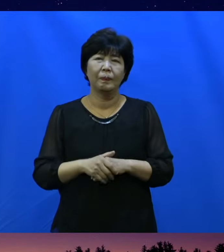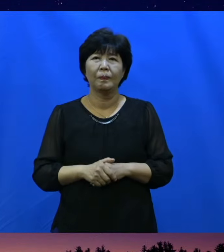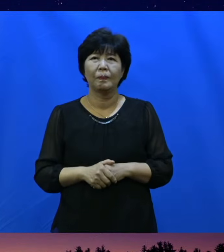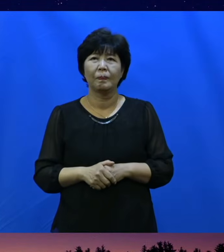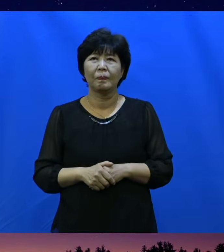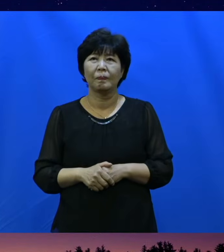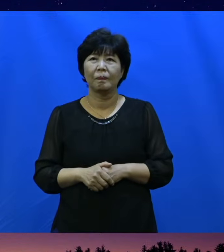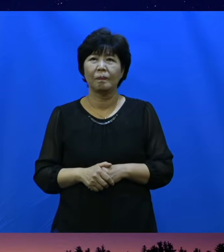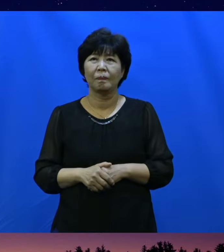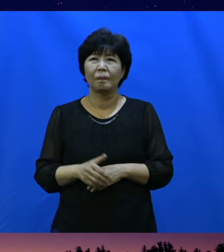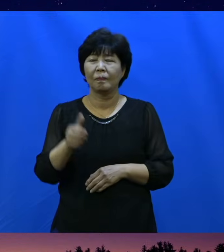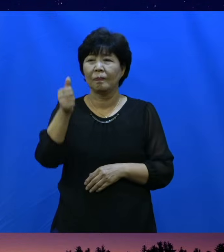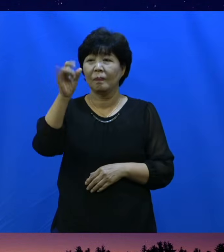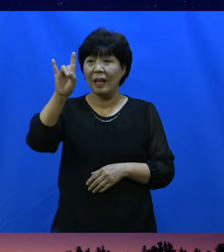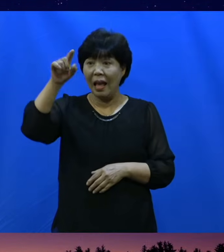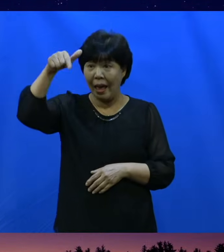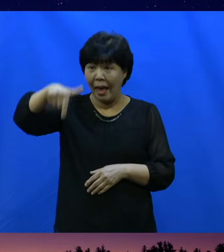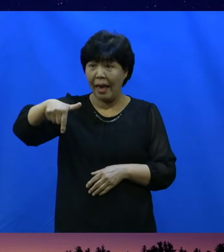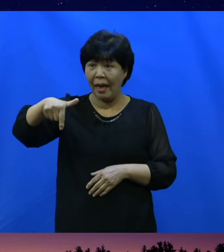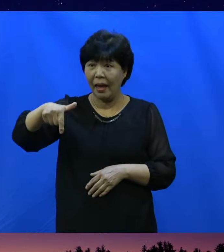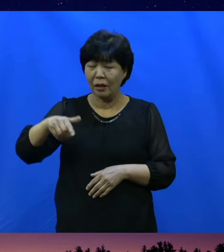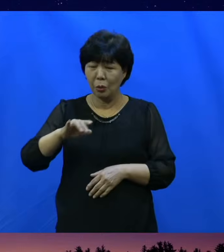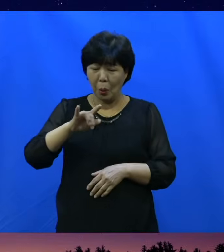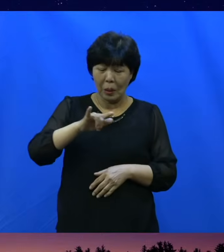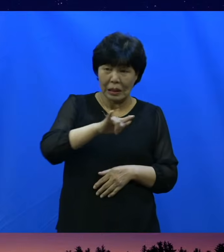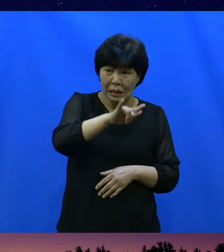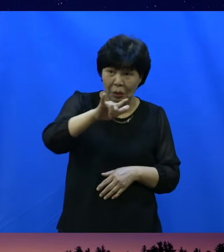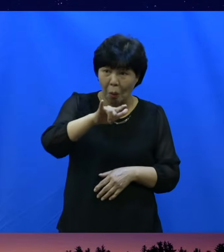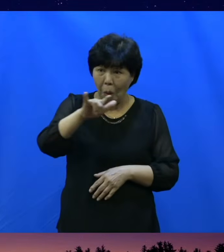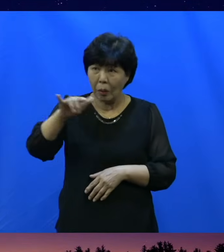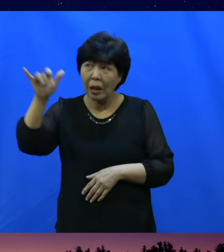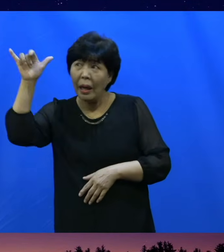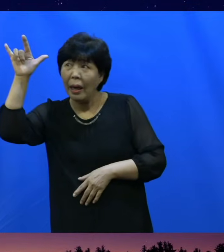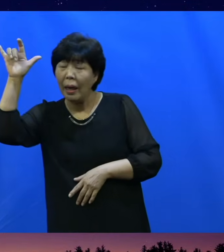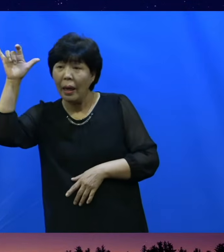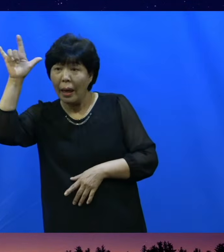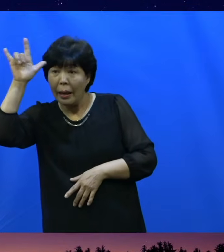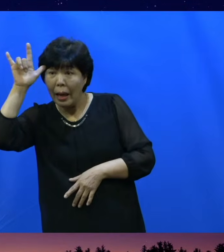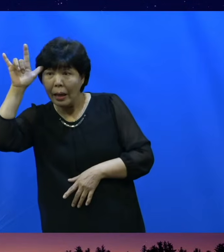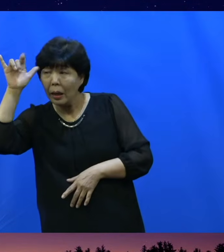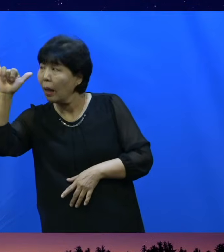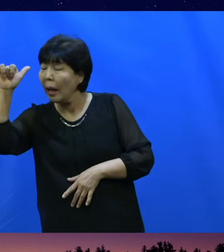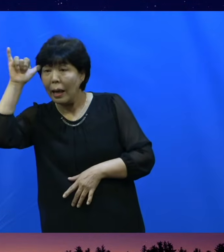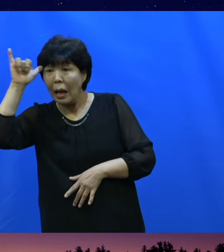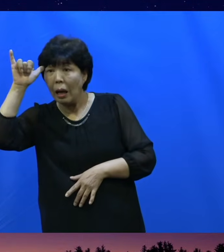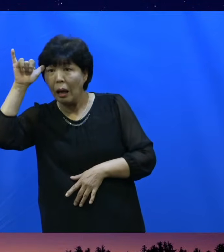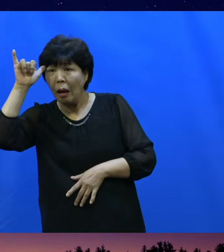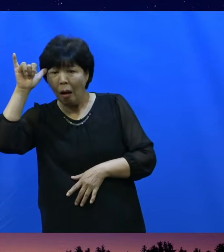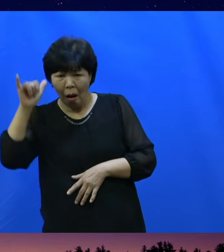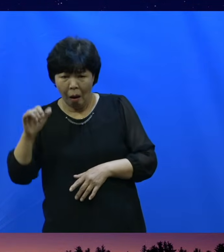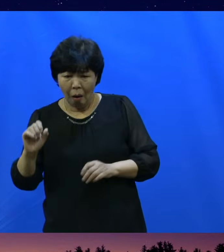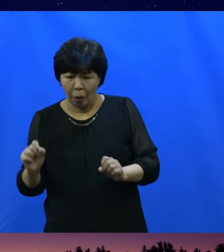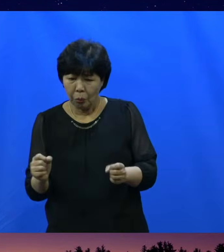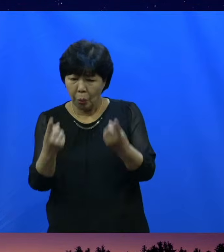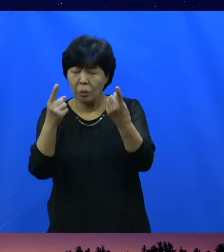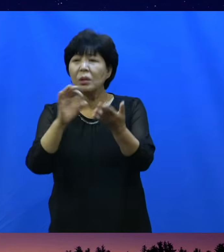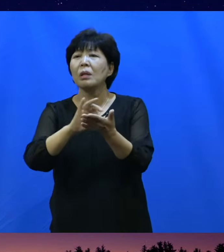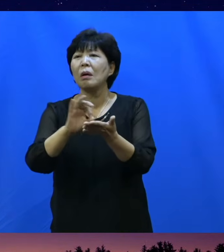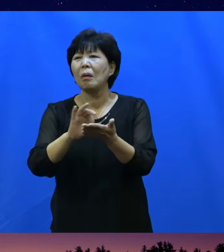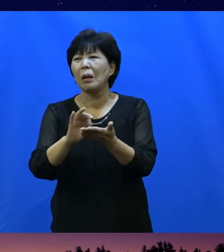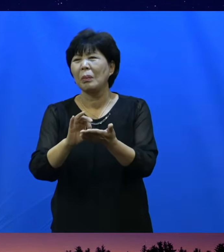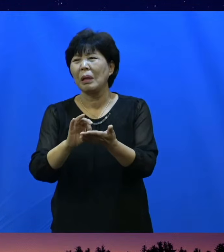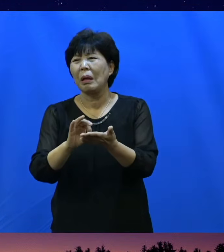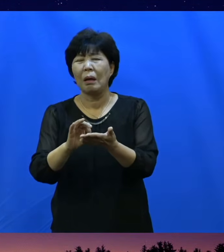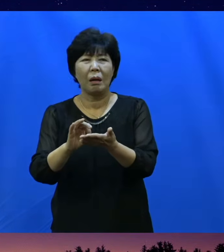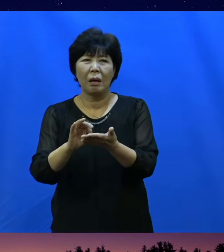AI가 연결되면, 드론과 AI가 연결된다고 생각해 보세요. 정밀 타격은 누구든지 어느 순간에 어떻게 될지 아무도 모르는 거예요.